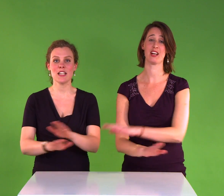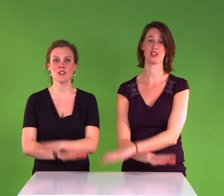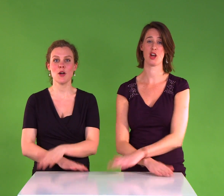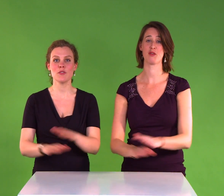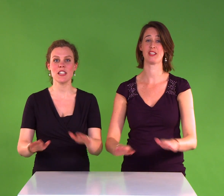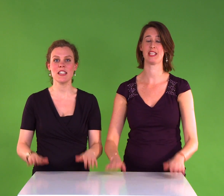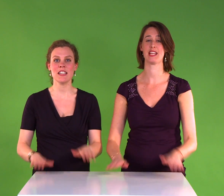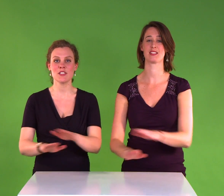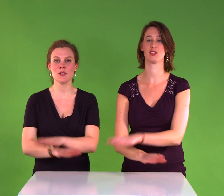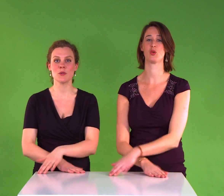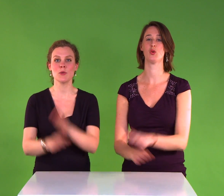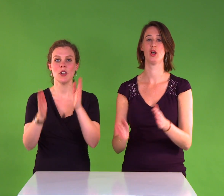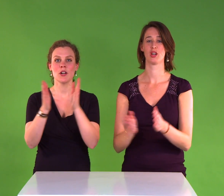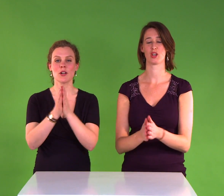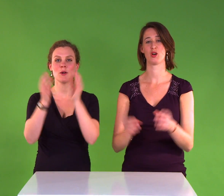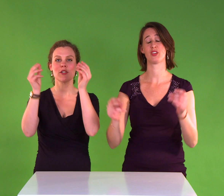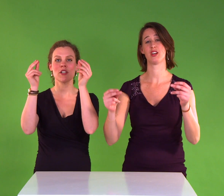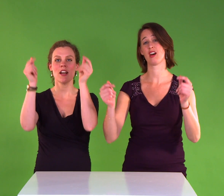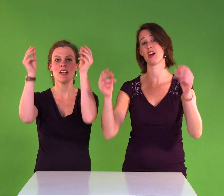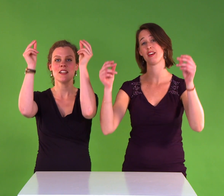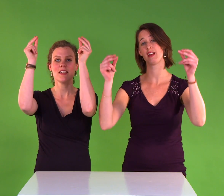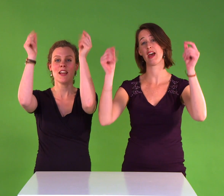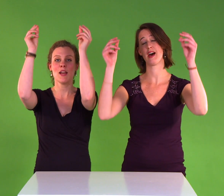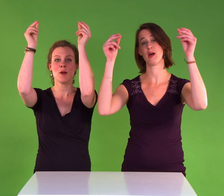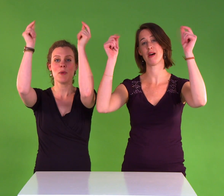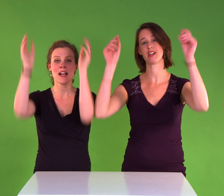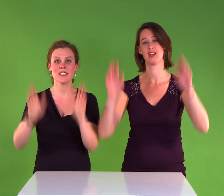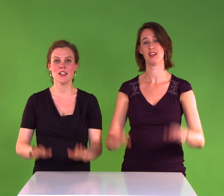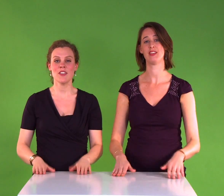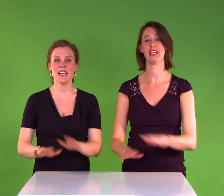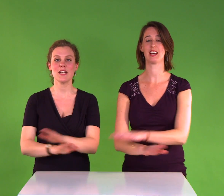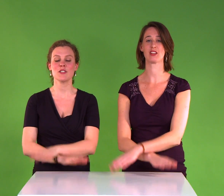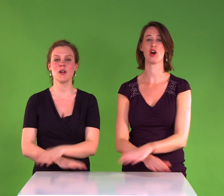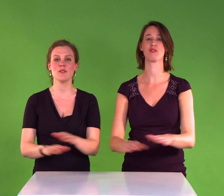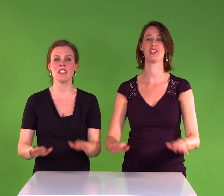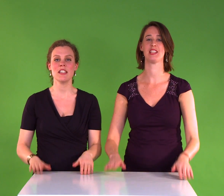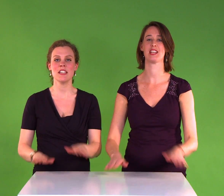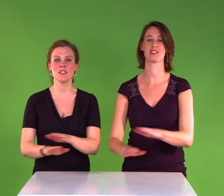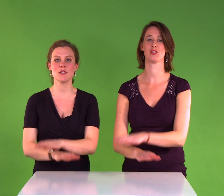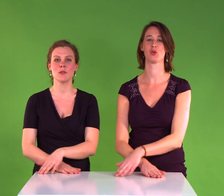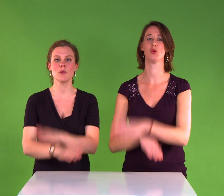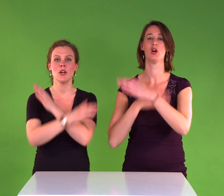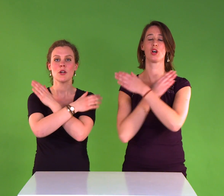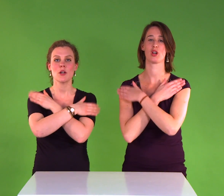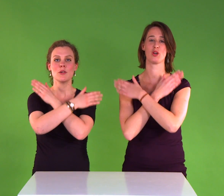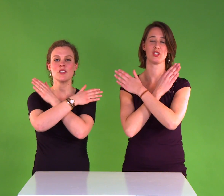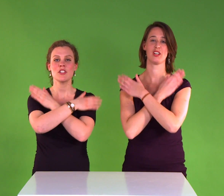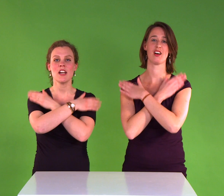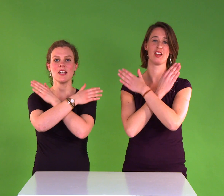dat gelooft, die is een koe. Groter dan een elbaard, wie dat gelooft, die is een koe. Groter dan